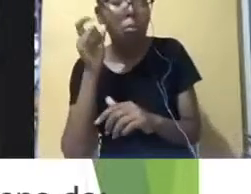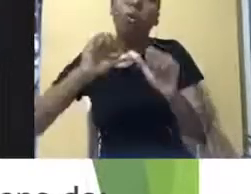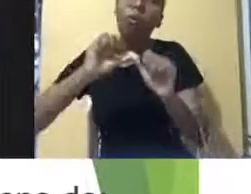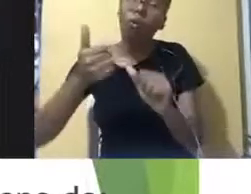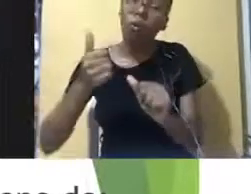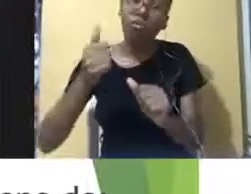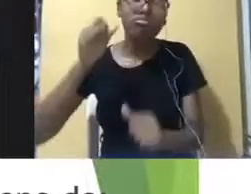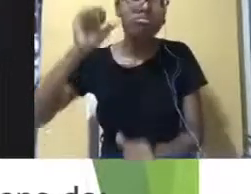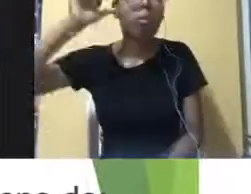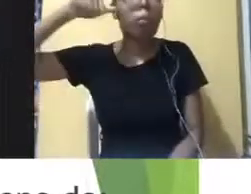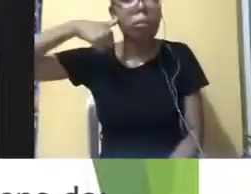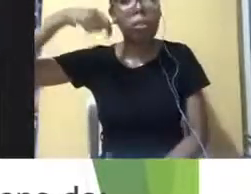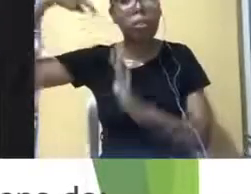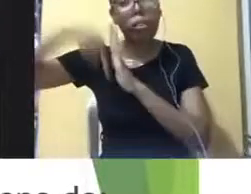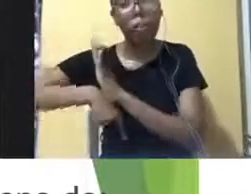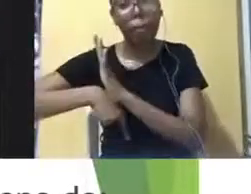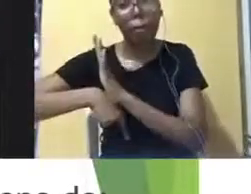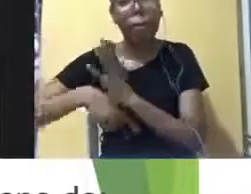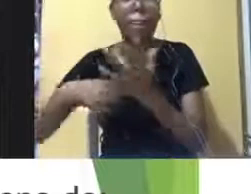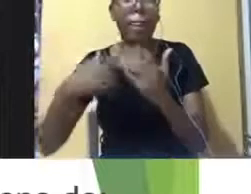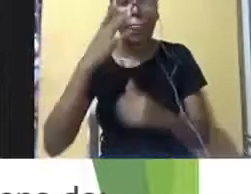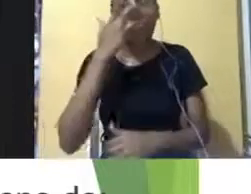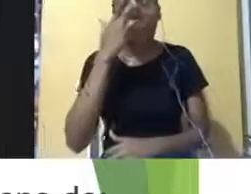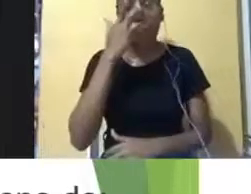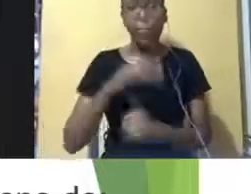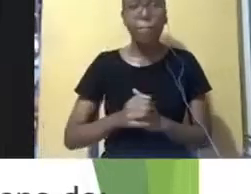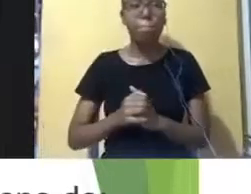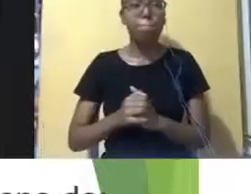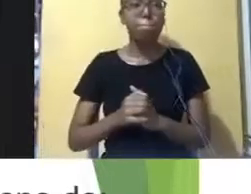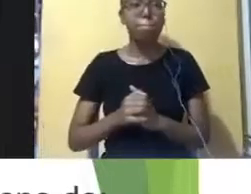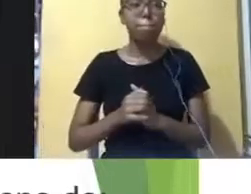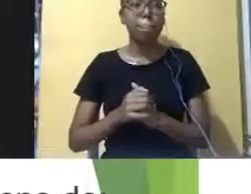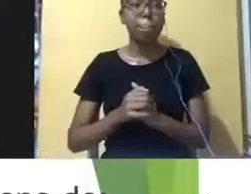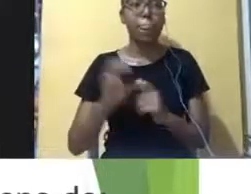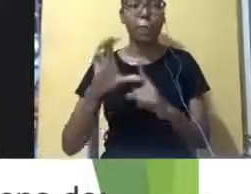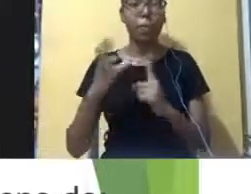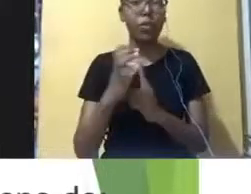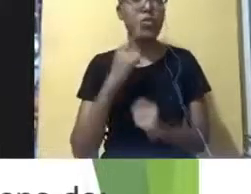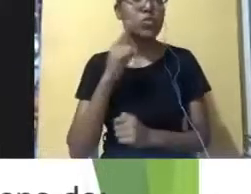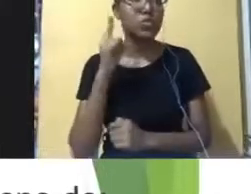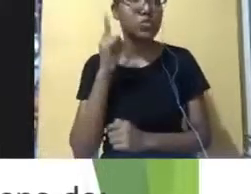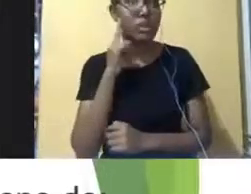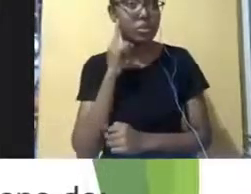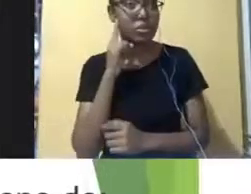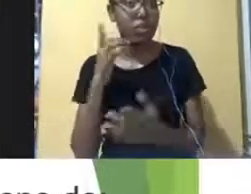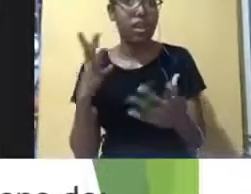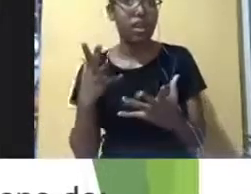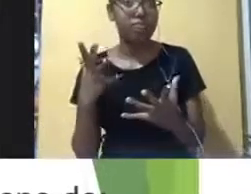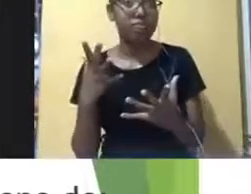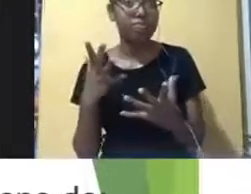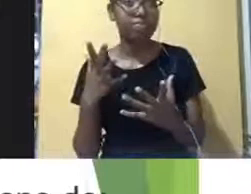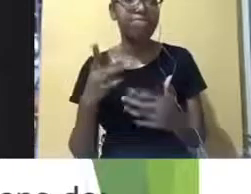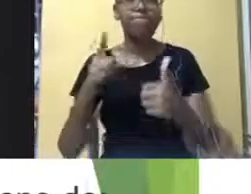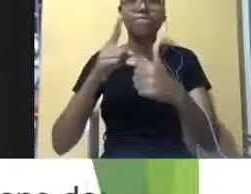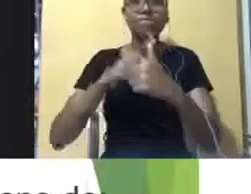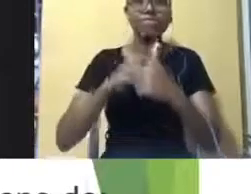e hipoacústicas. Las sordas que utilizan más la parte visual, que necesitan más